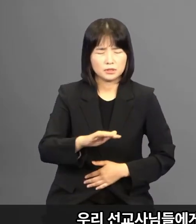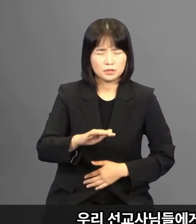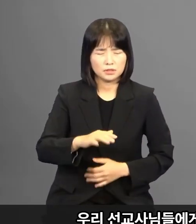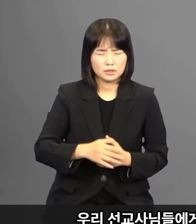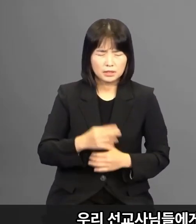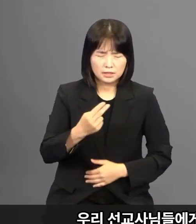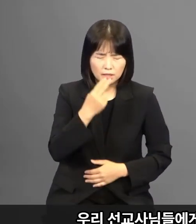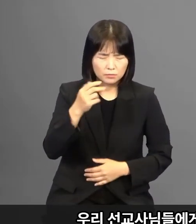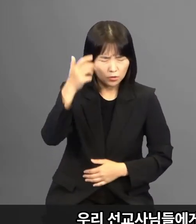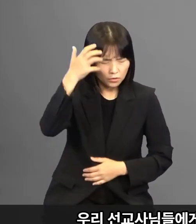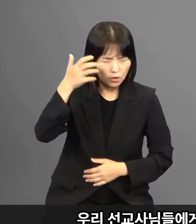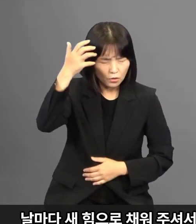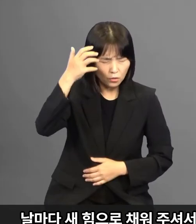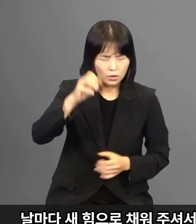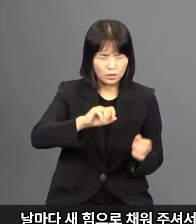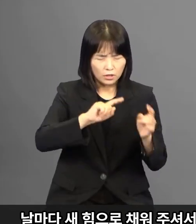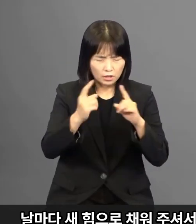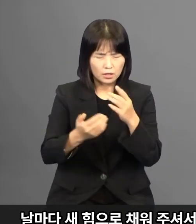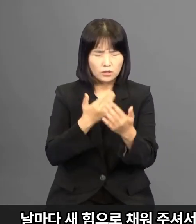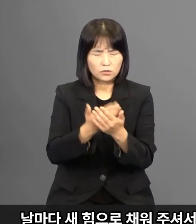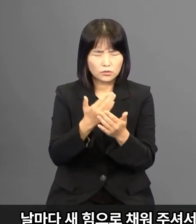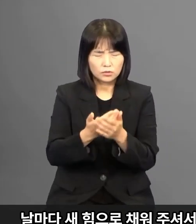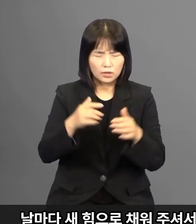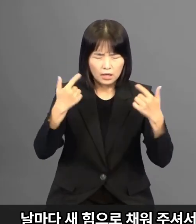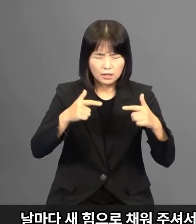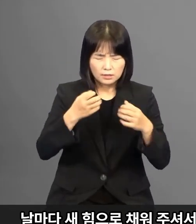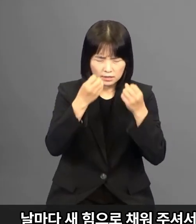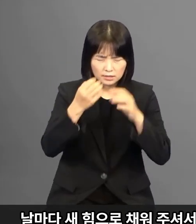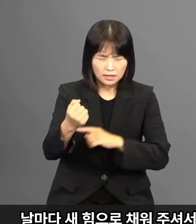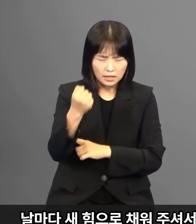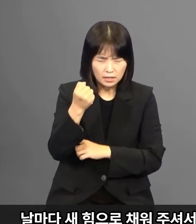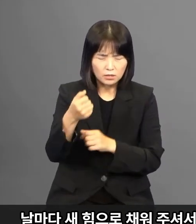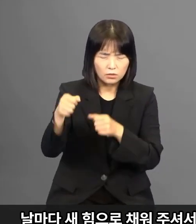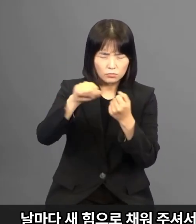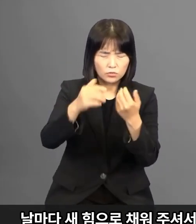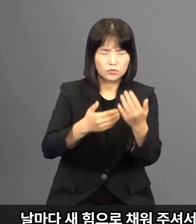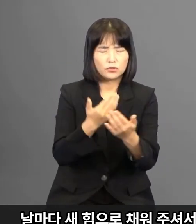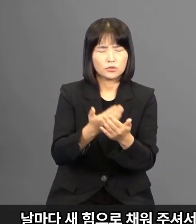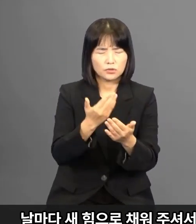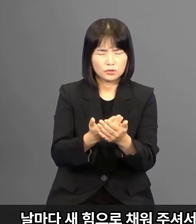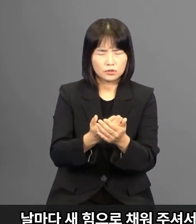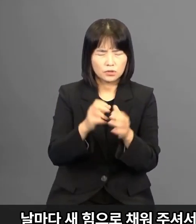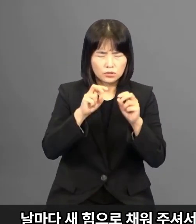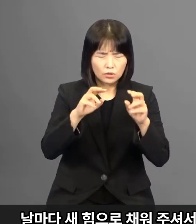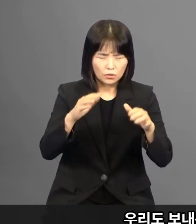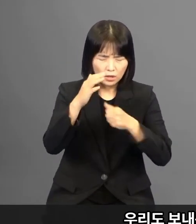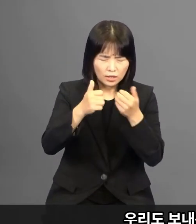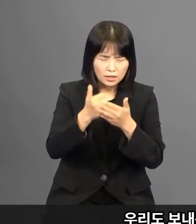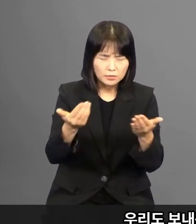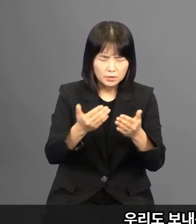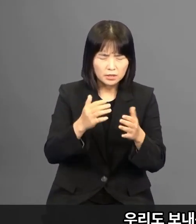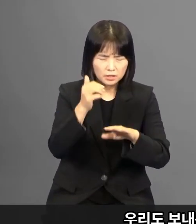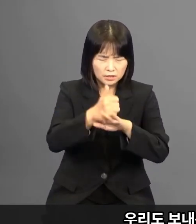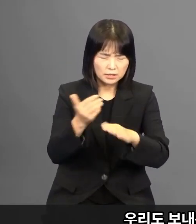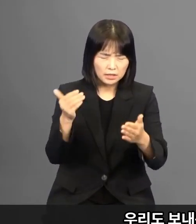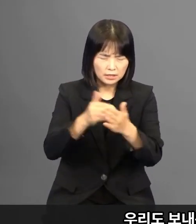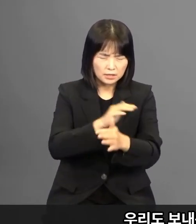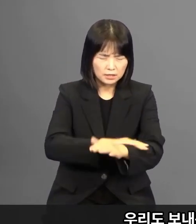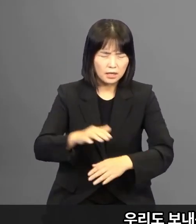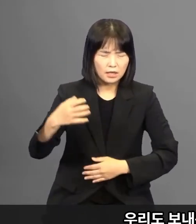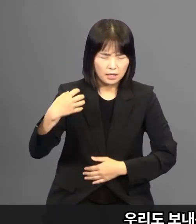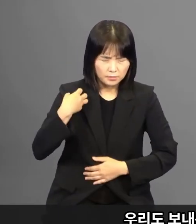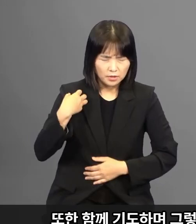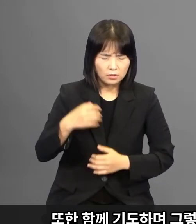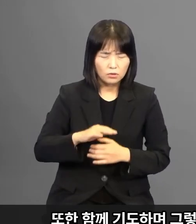생명과 영혼을 소생시켜 주시고 날마다 새 힘으로 채워주셔서 주요한 선교사역을 끝까지 잘 감당하게 하시며 우리도 보내는 선교사,